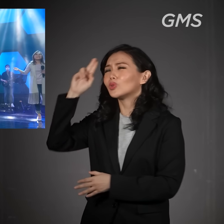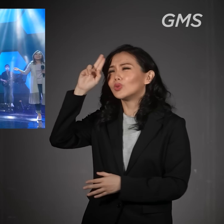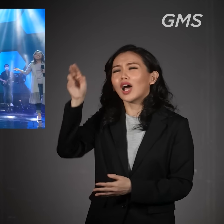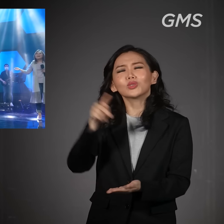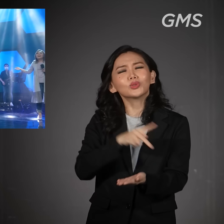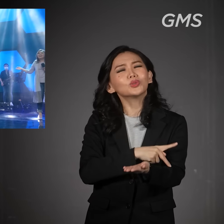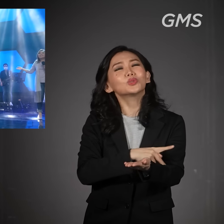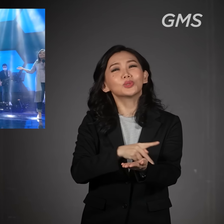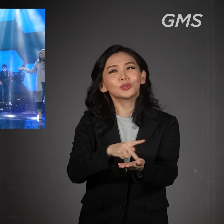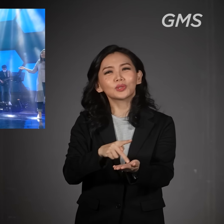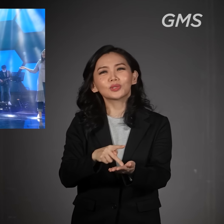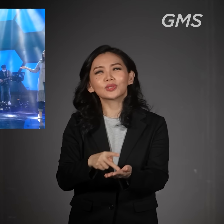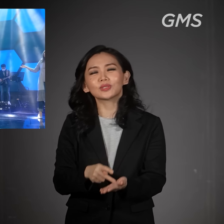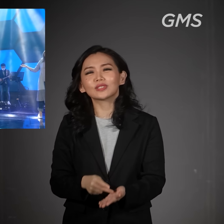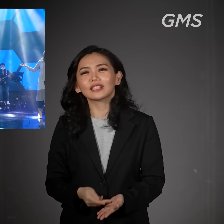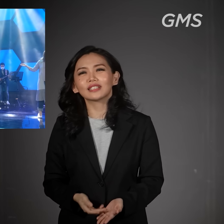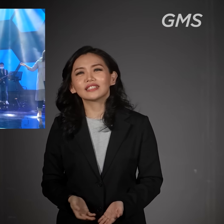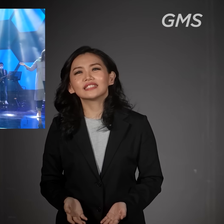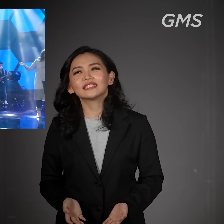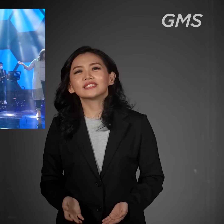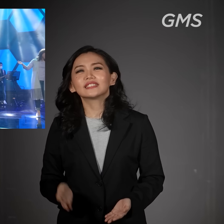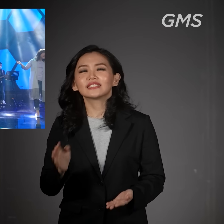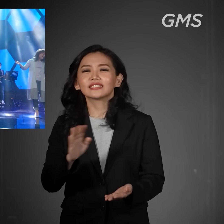katakan, Engkau